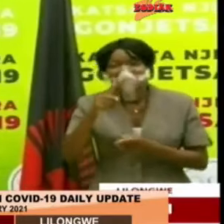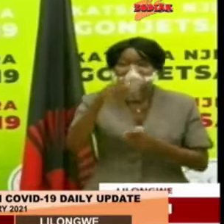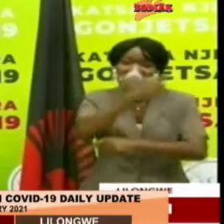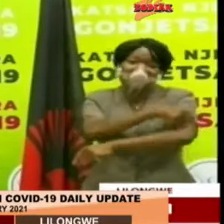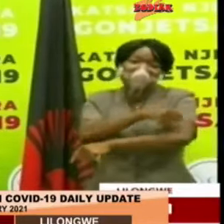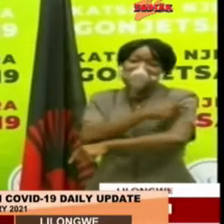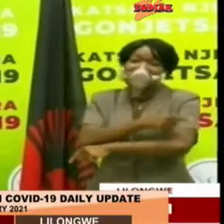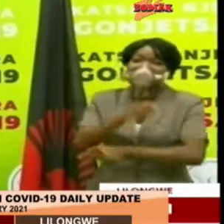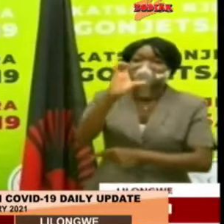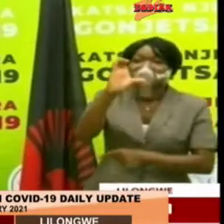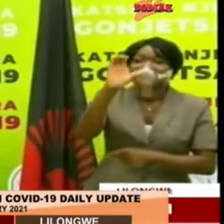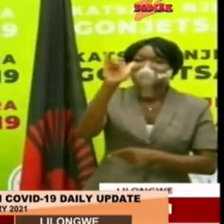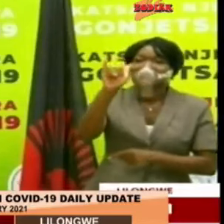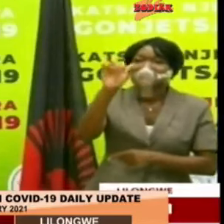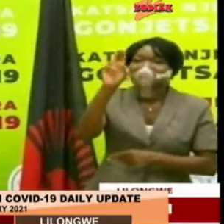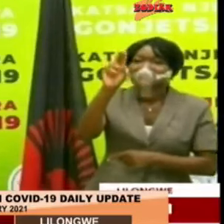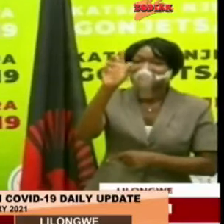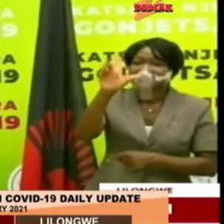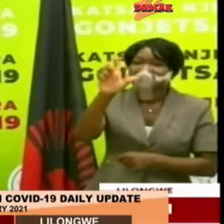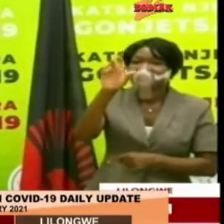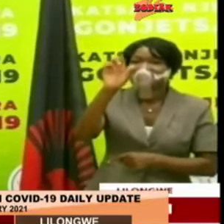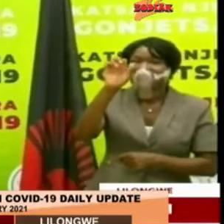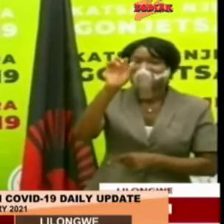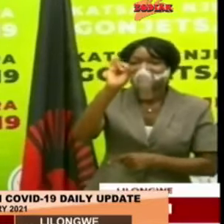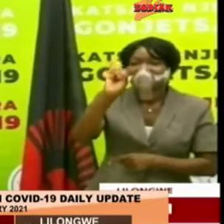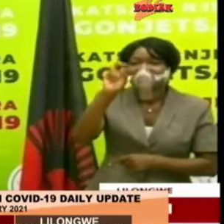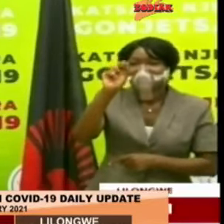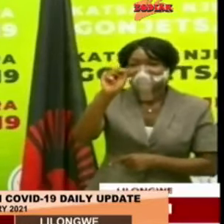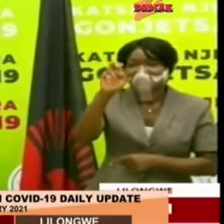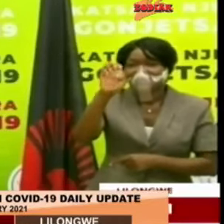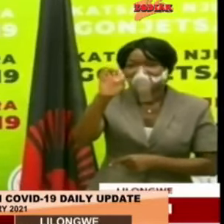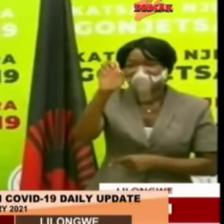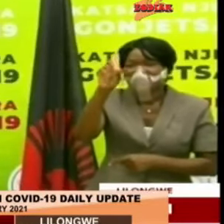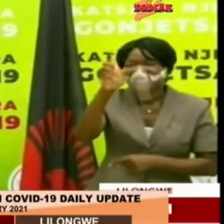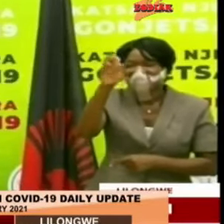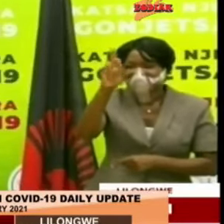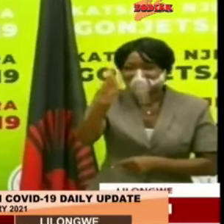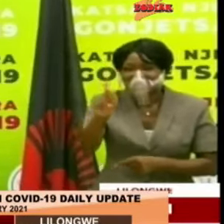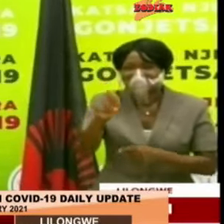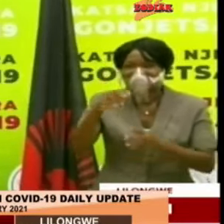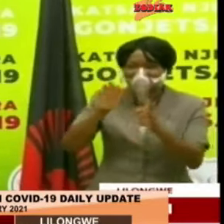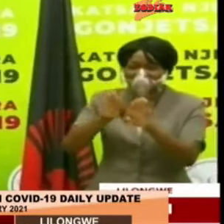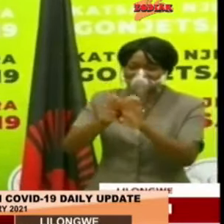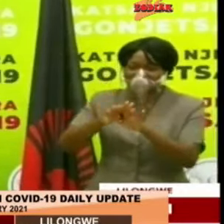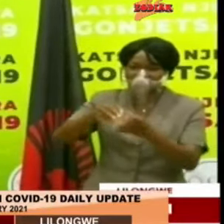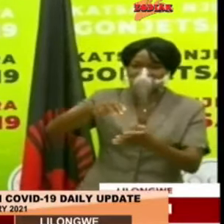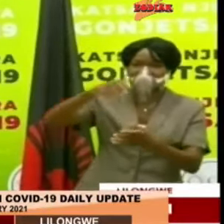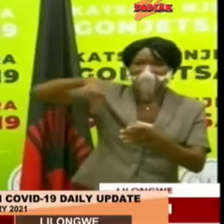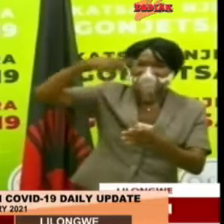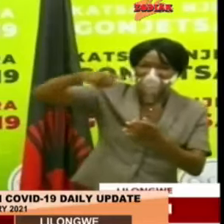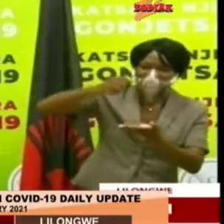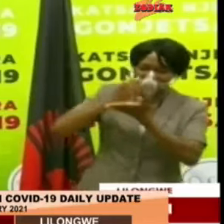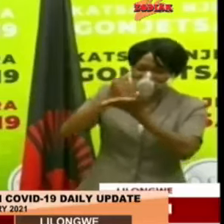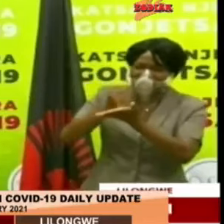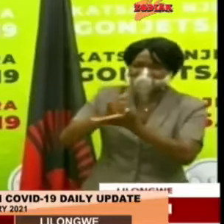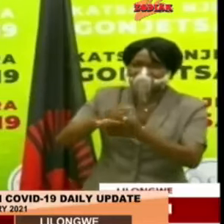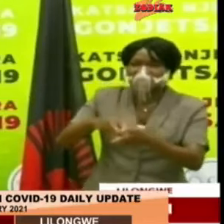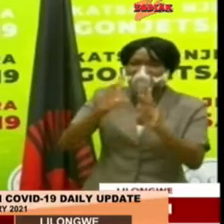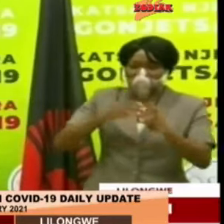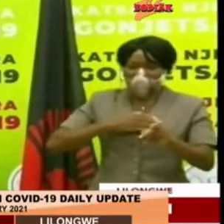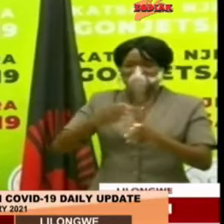akuchepa ndiye ndifuna ndikulimbikitseni amalawi ndonse kuti ayi zinthu pano zidasintha